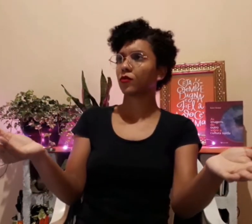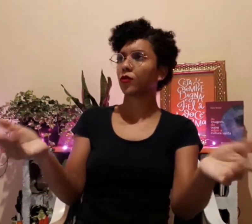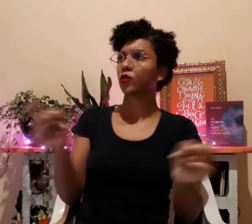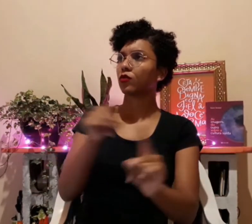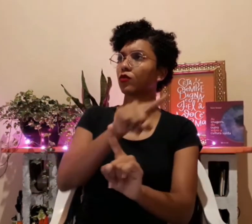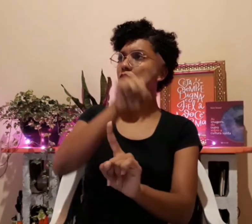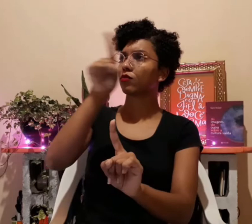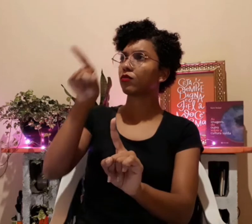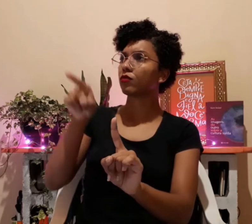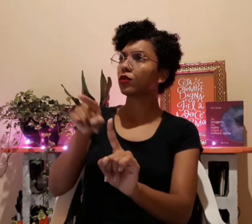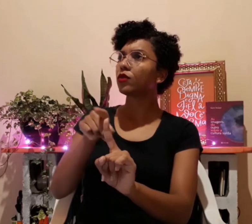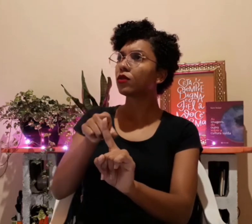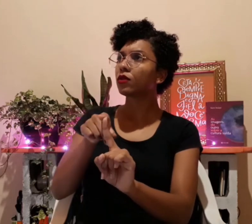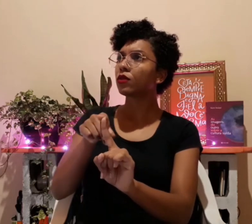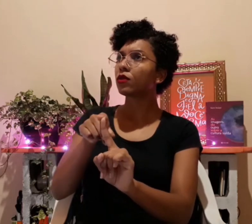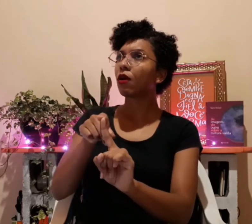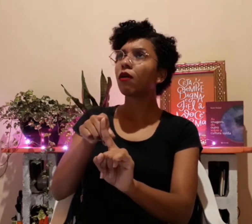Objetivo? Como assim objetivo?